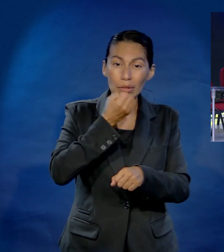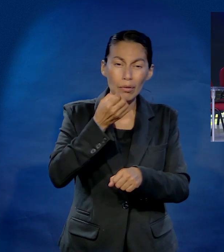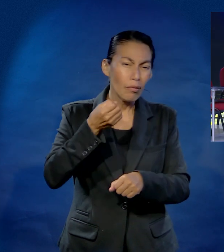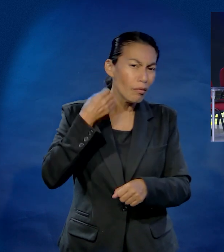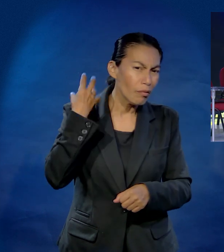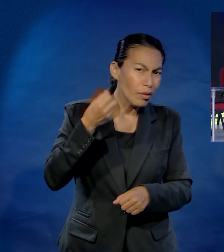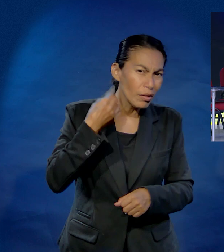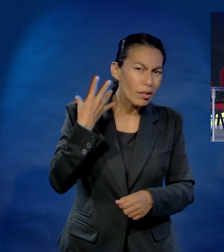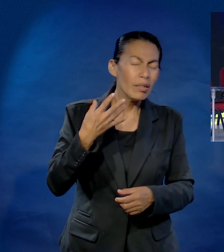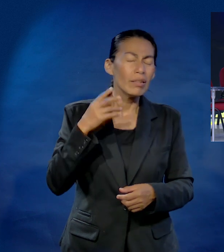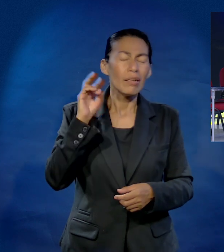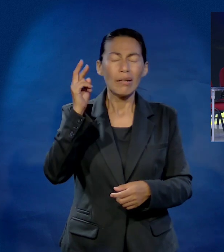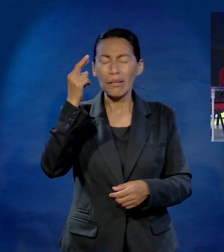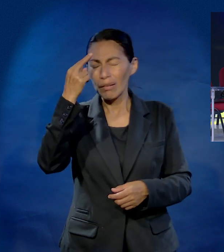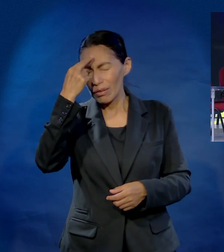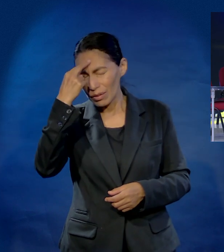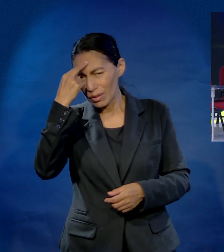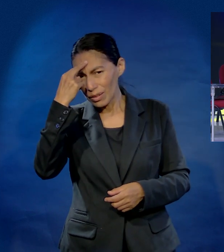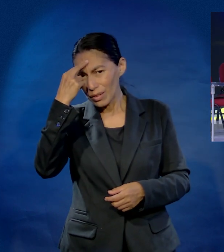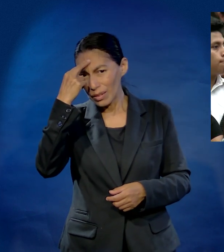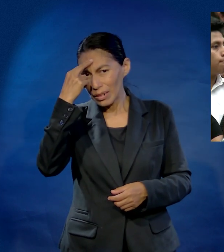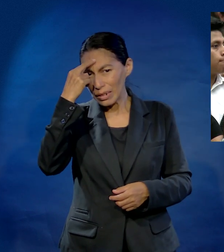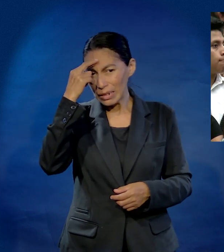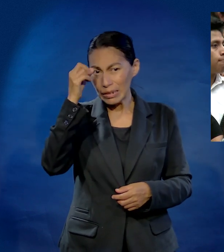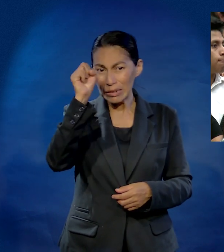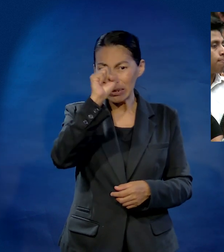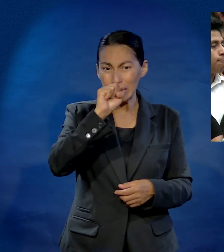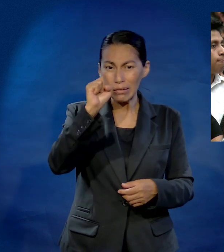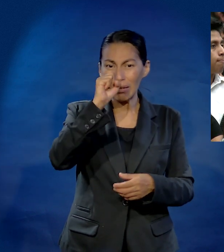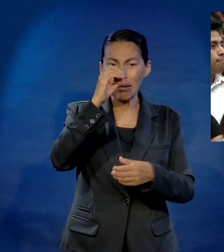predicado es cierto para nosotros.